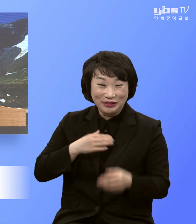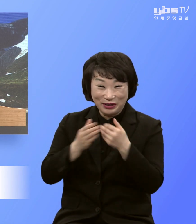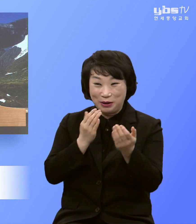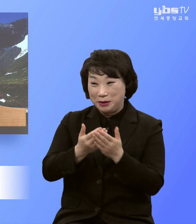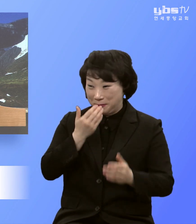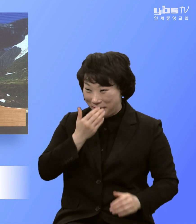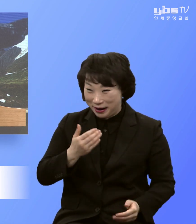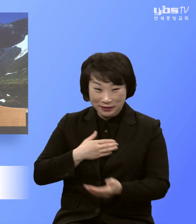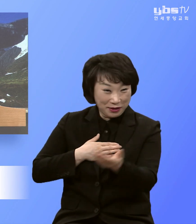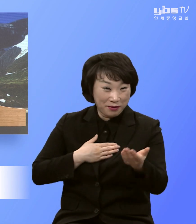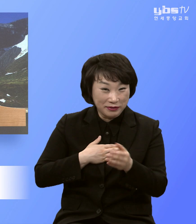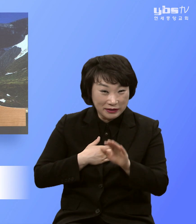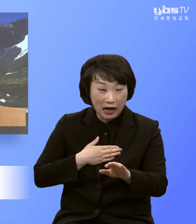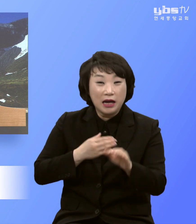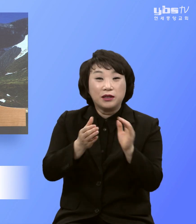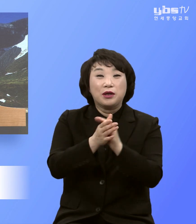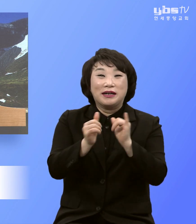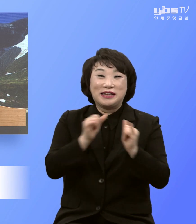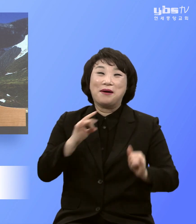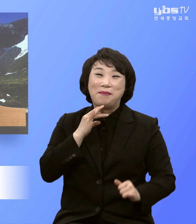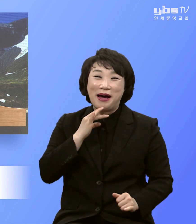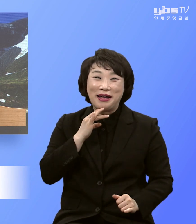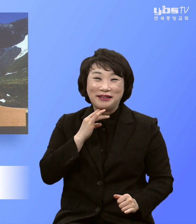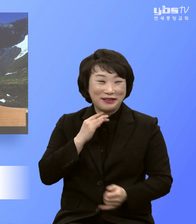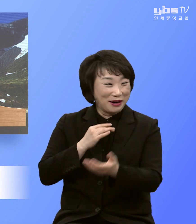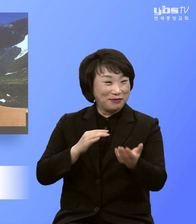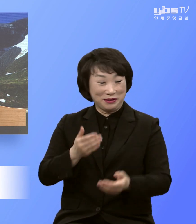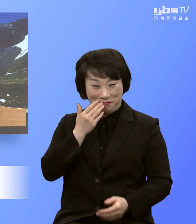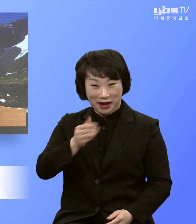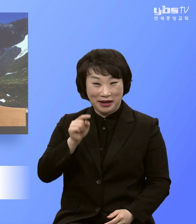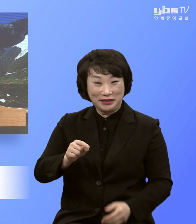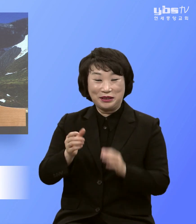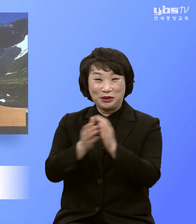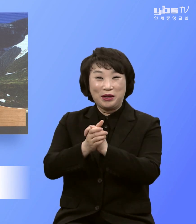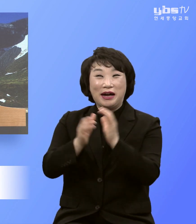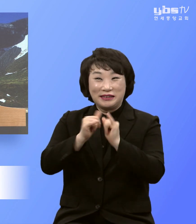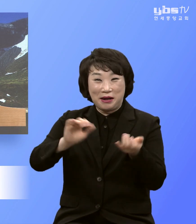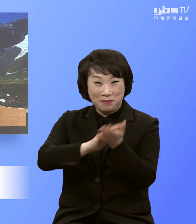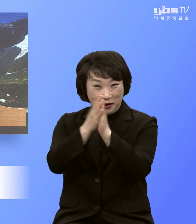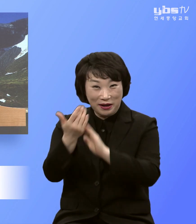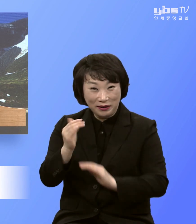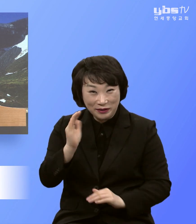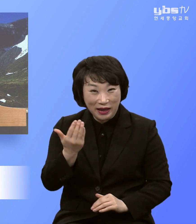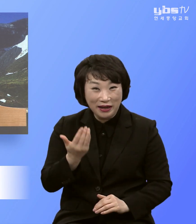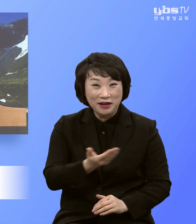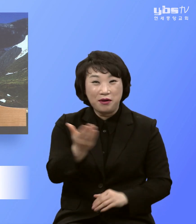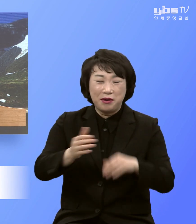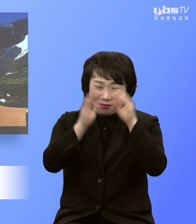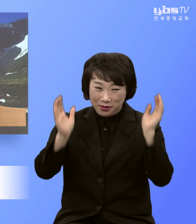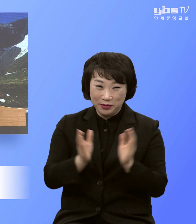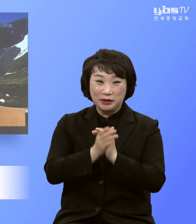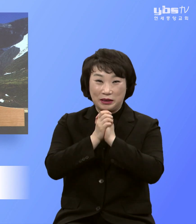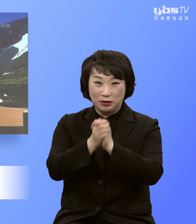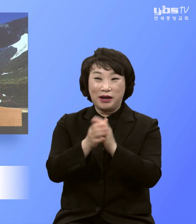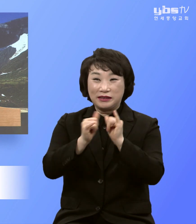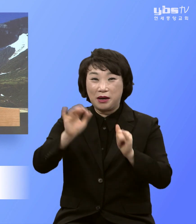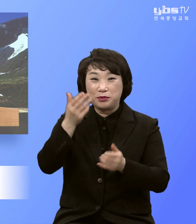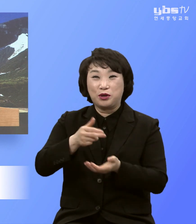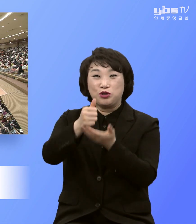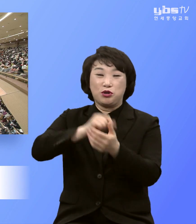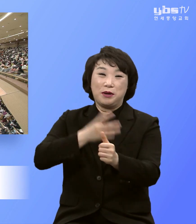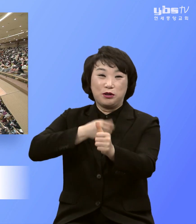때 그는 기도하는 사람이 되지 않겠느냐. 우리 모두 기도하는 사람 되기를 주님의